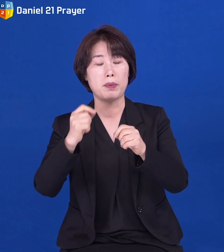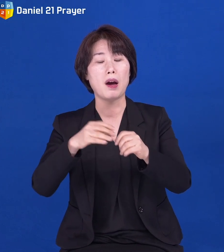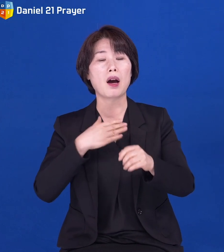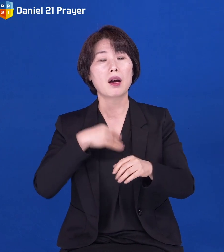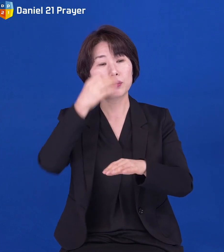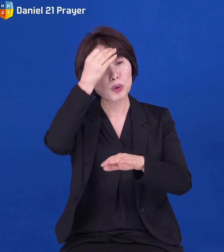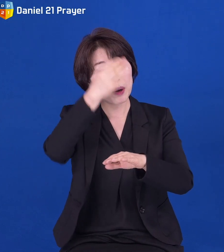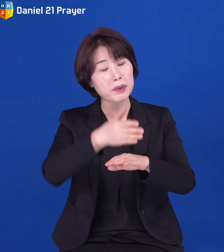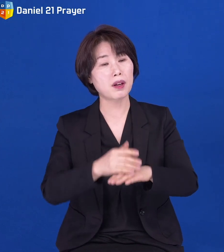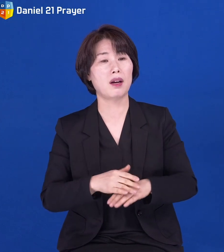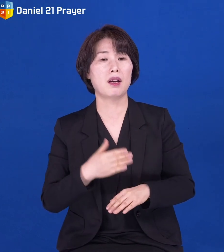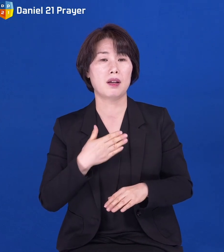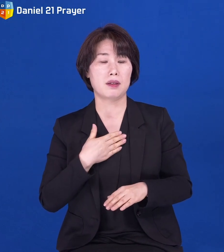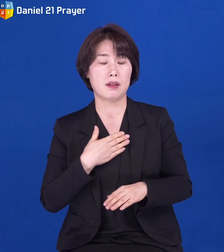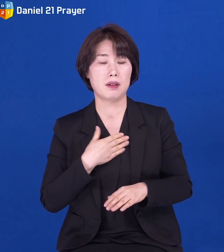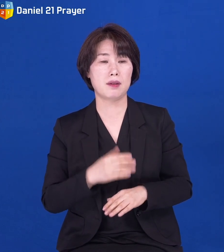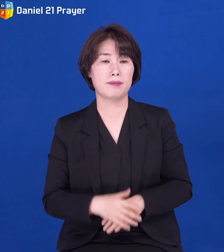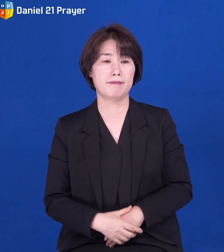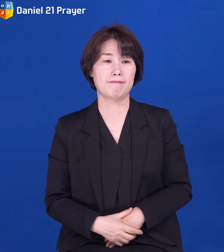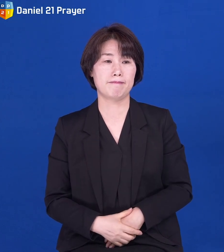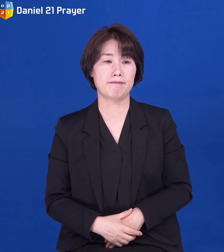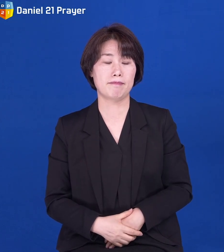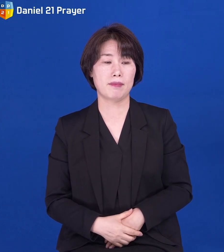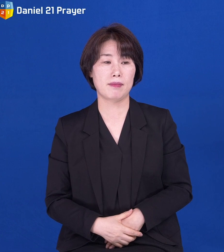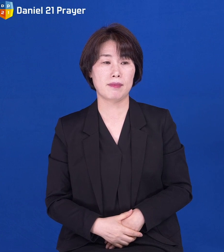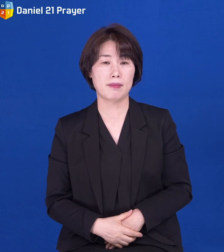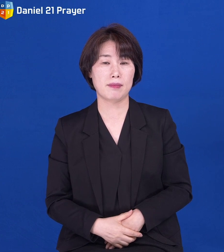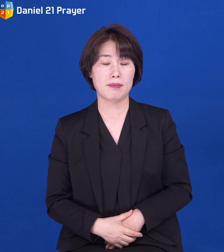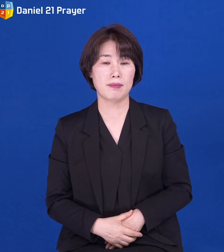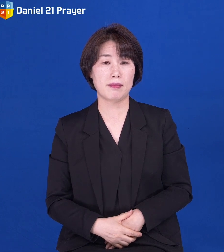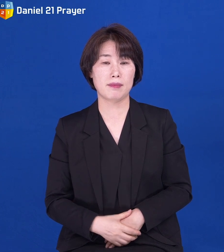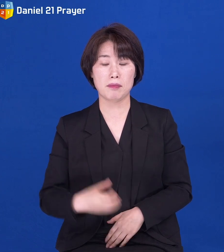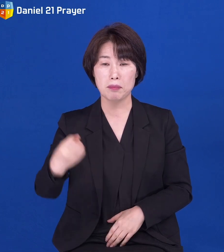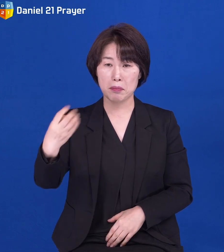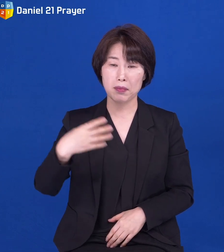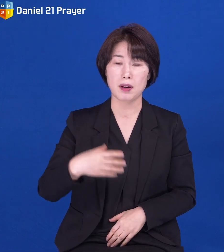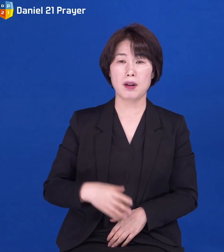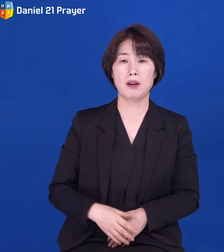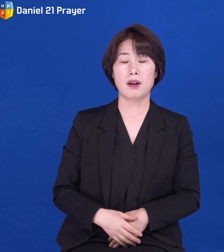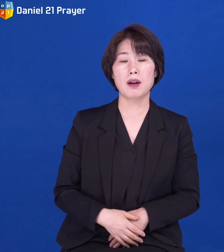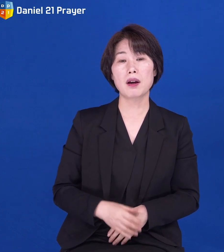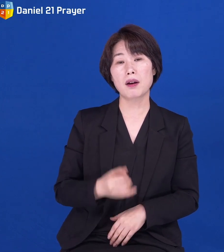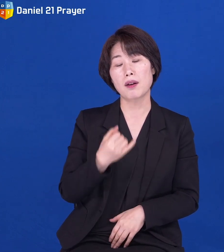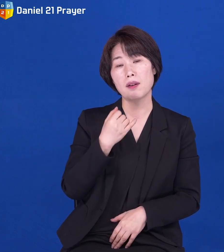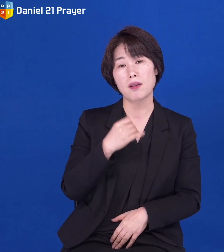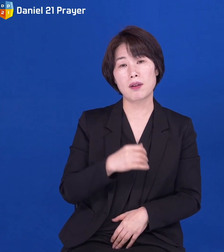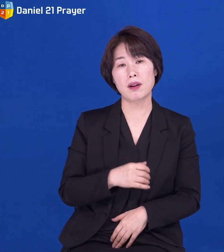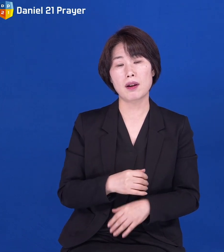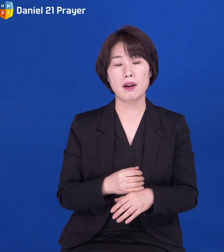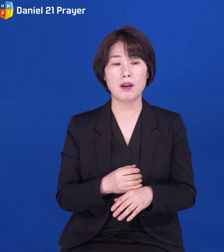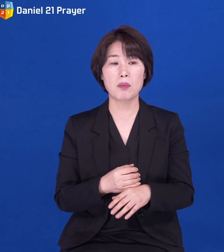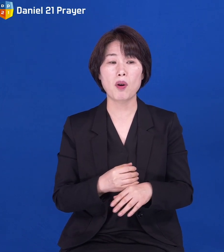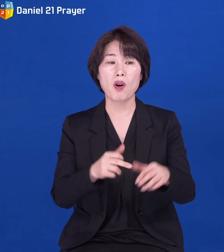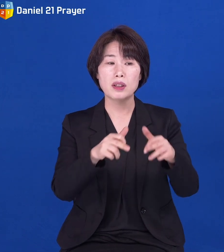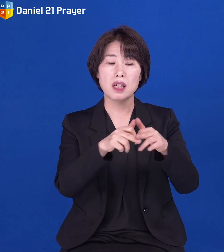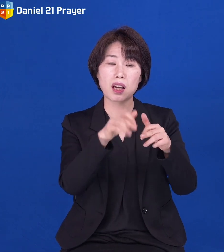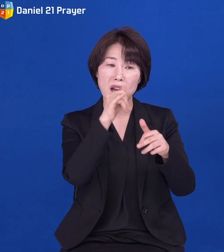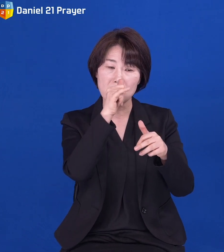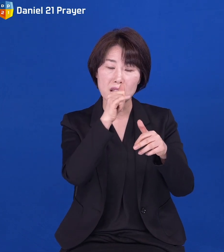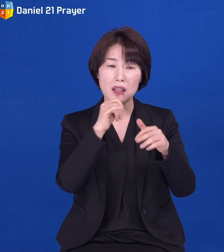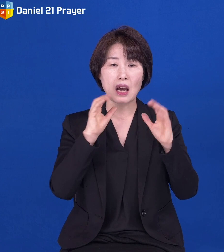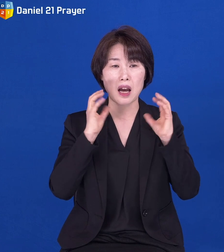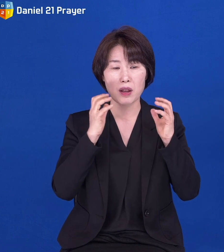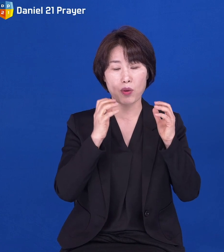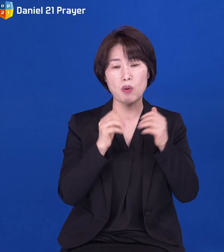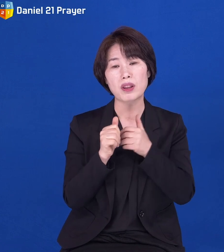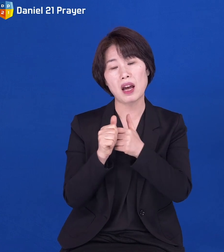아니 이제 뭐 말씀하시니까 저희가 뭐 혹시 저희는 아이들이 막 따라할 것 같아서 절대 안